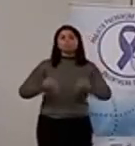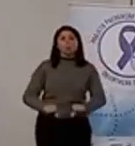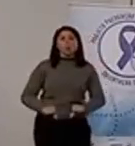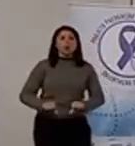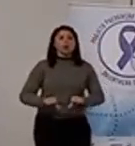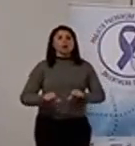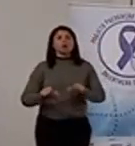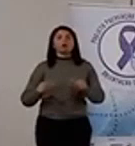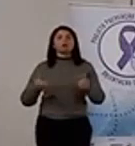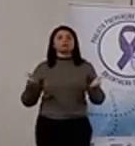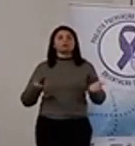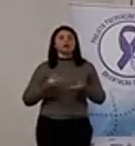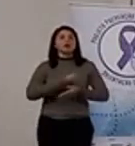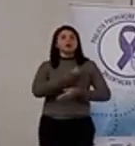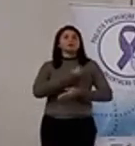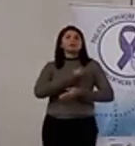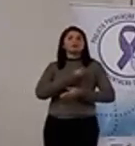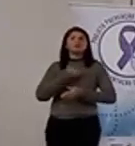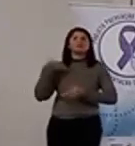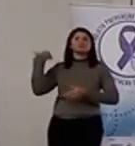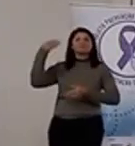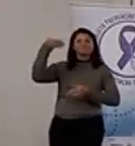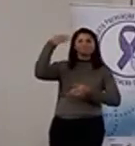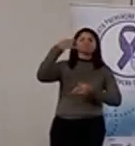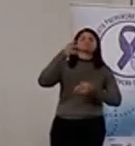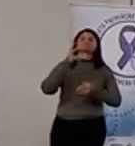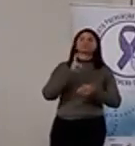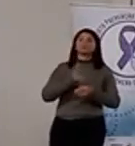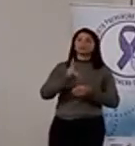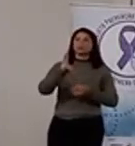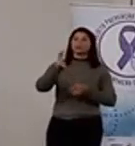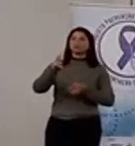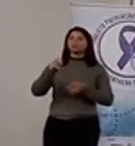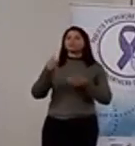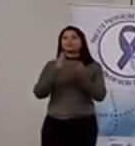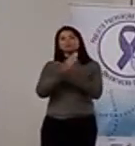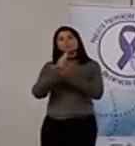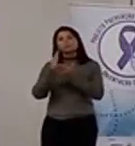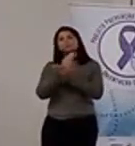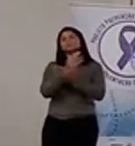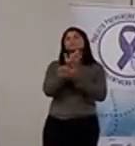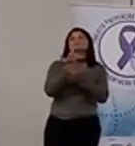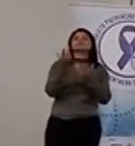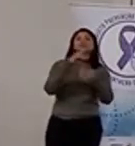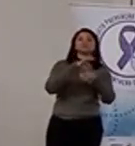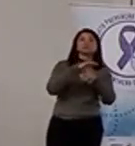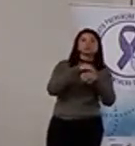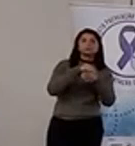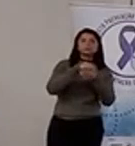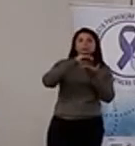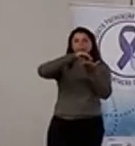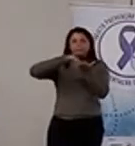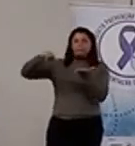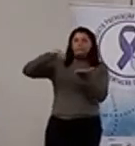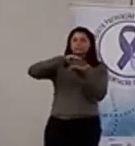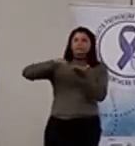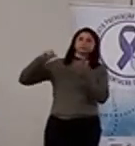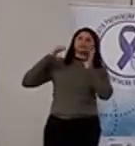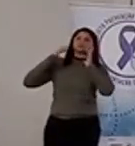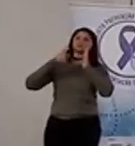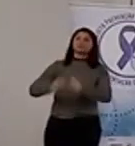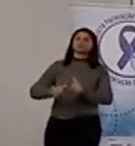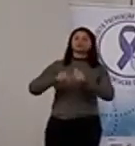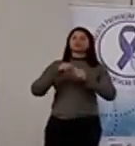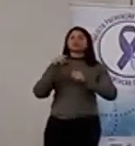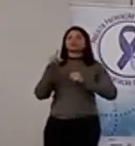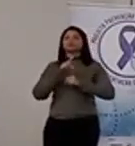que ela tome a vida toda, ela ainda vai ter sempre alguma coisa da doença. Então, você nunca vai conseguir eliminar completamente. E lembrando que muitas